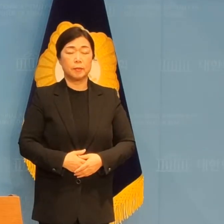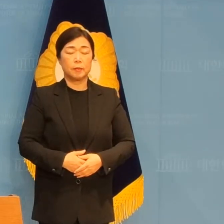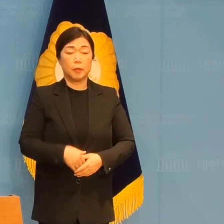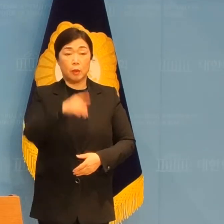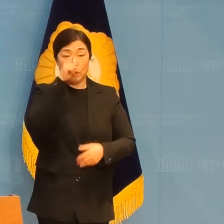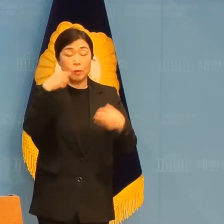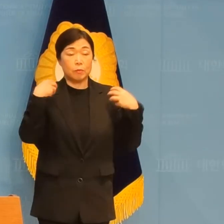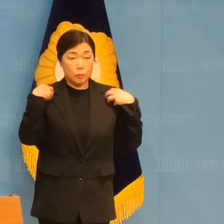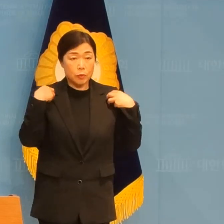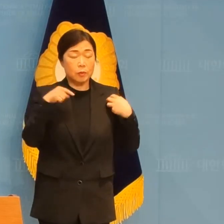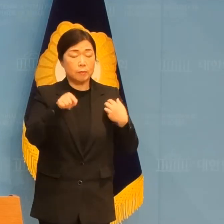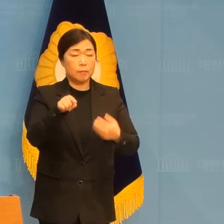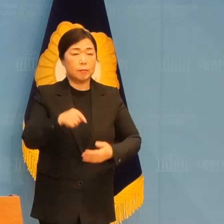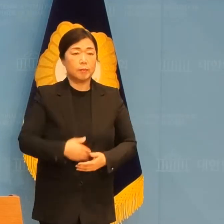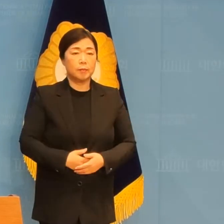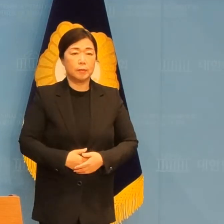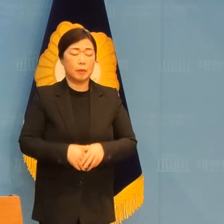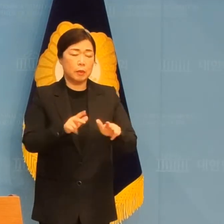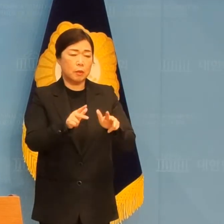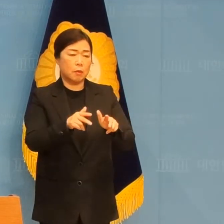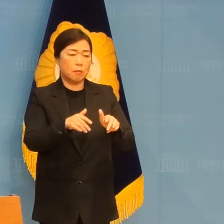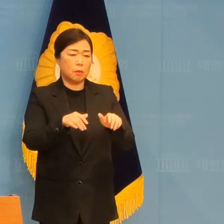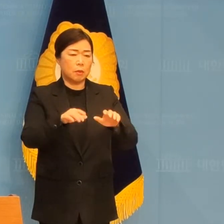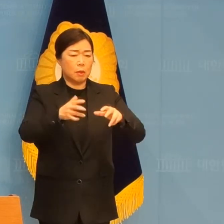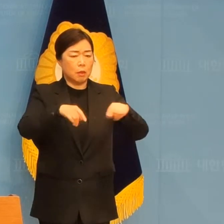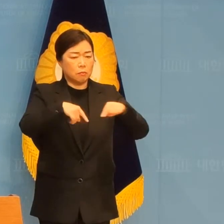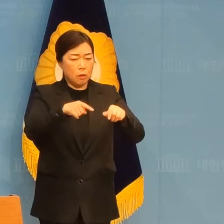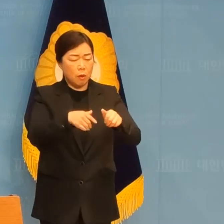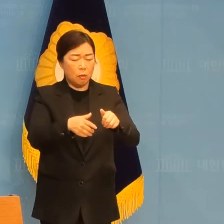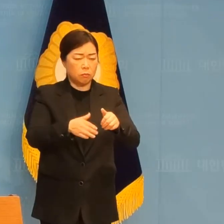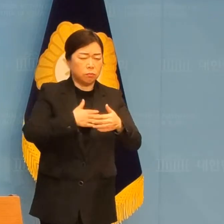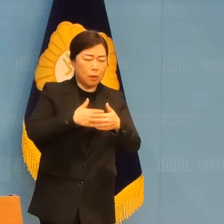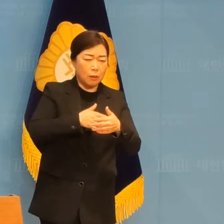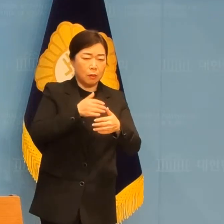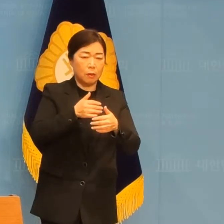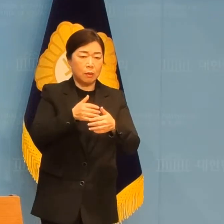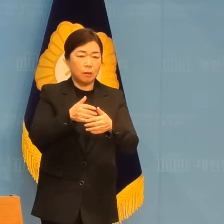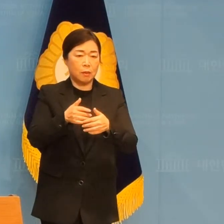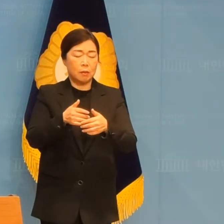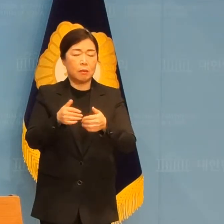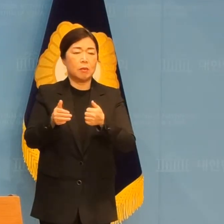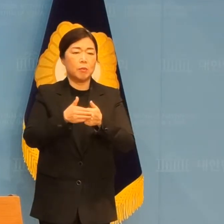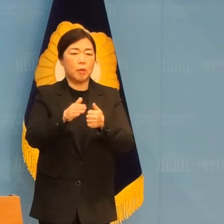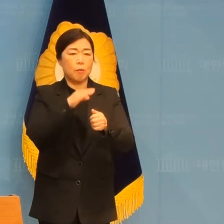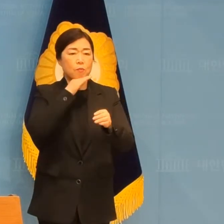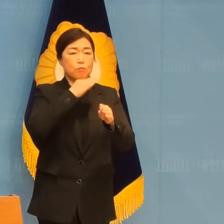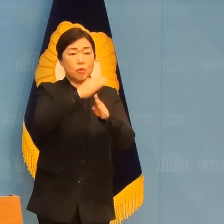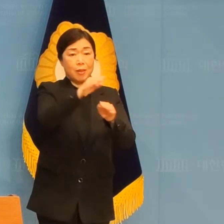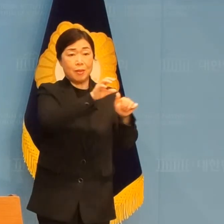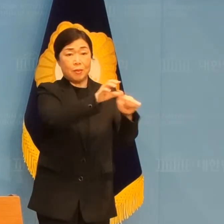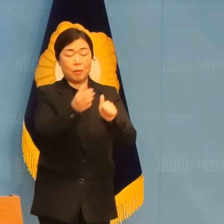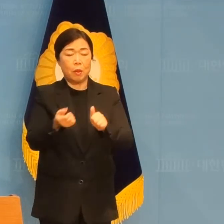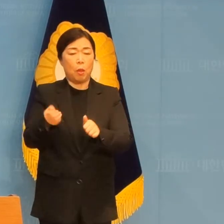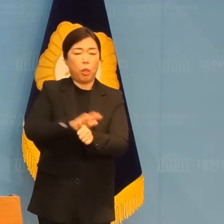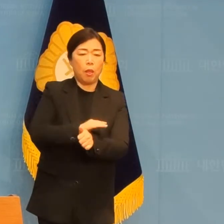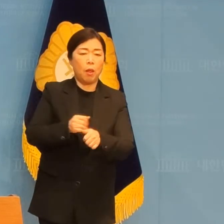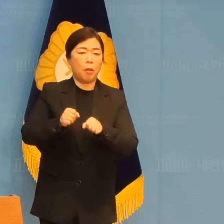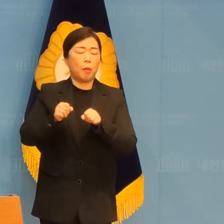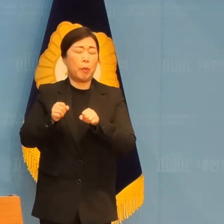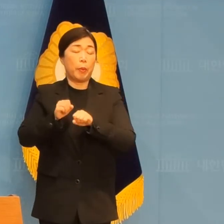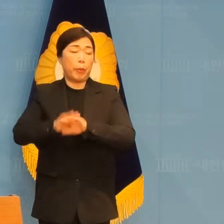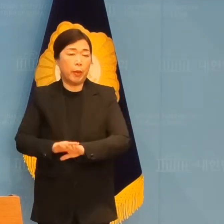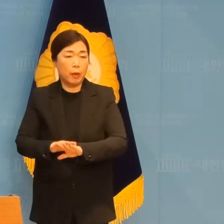정부는 불안정한 전국을 덮기 위한 수단으로 남북 관계를 이용하려는 시도를 멈추고 산적한